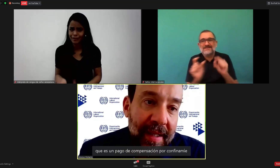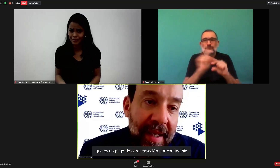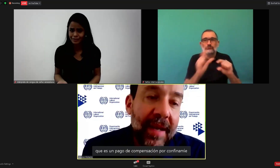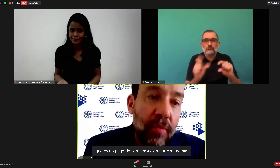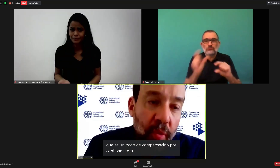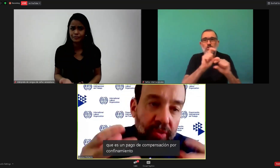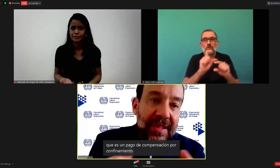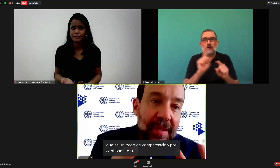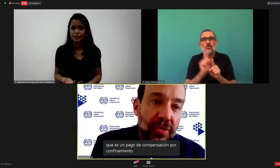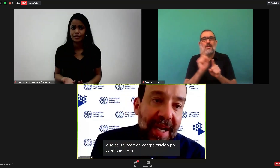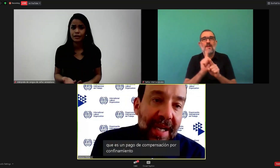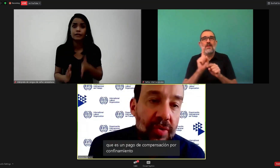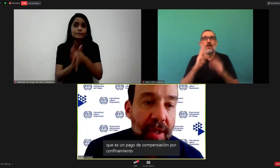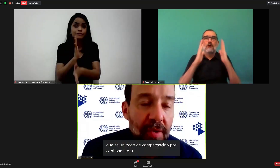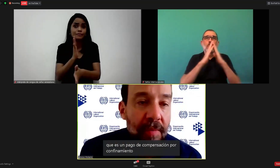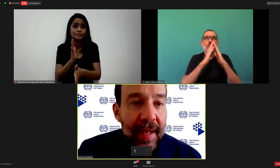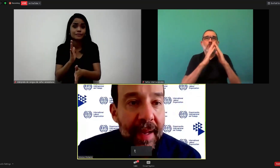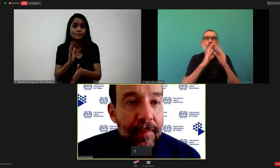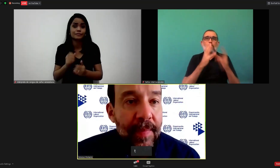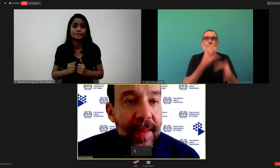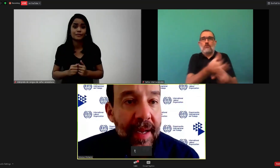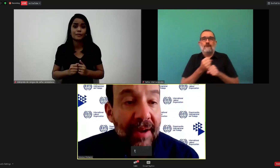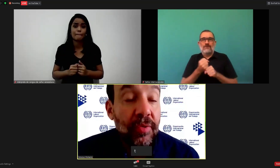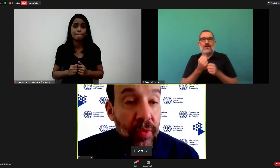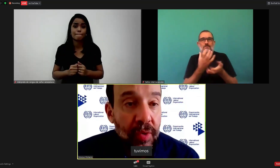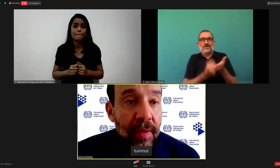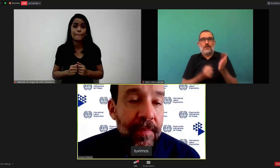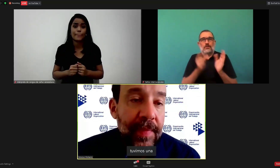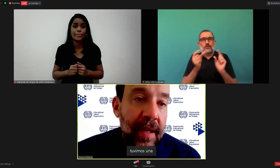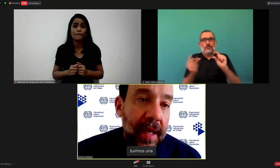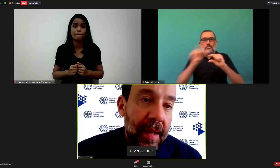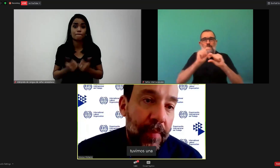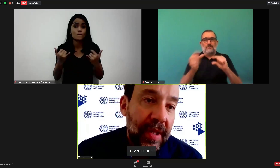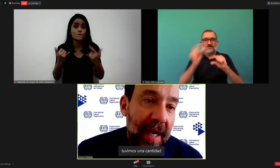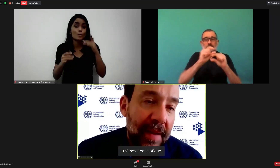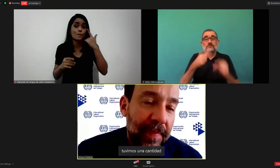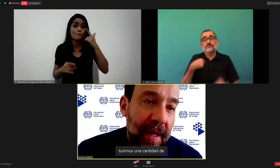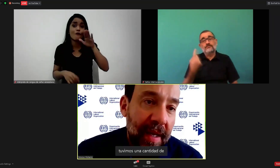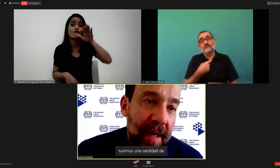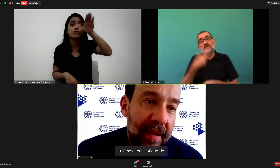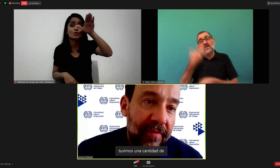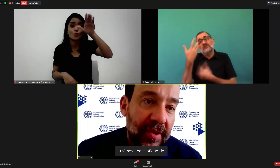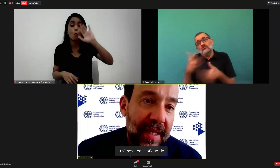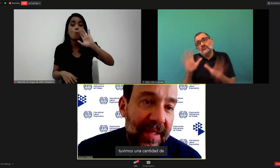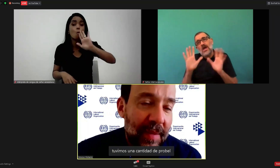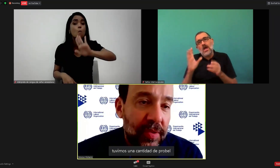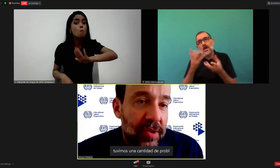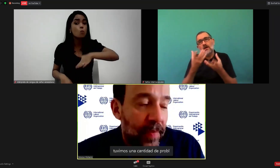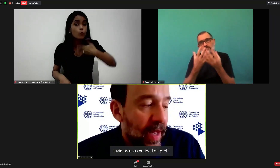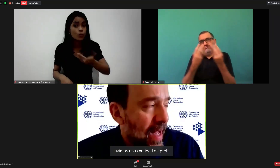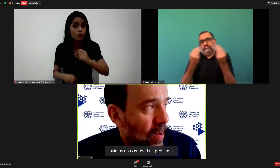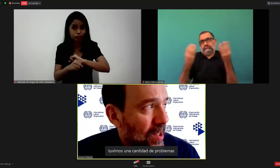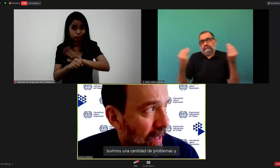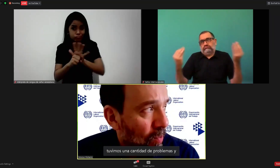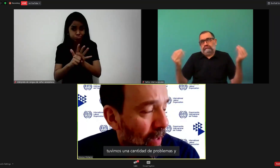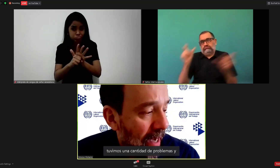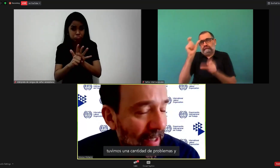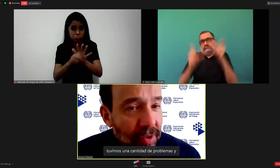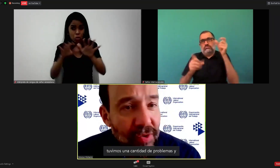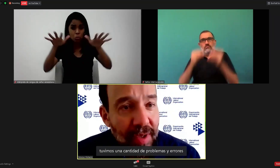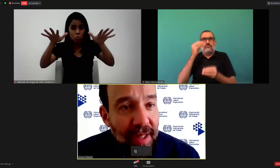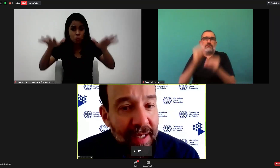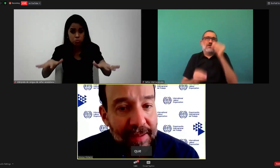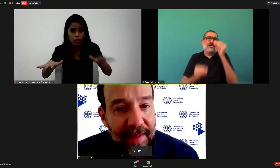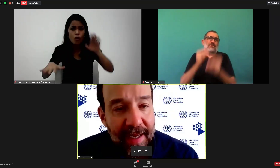errores, que un sistema social sólido en el futuro podrá fortalecer la producción. Con respecto